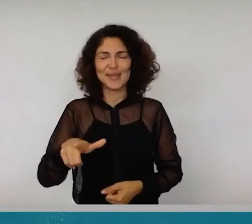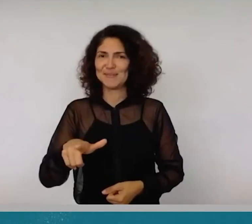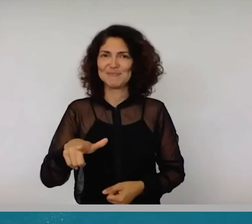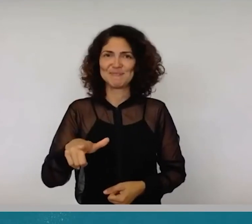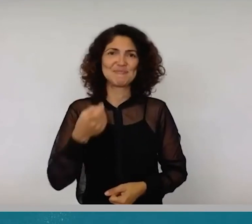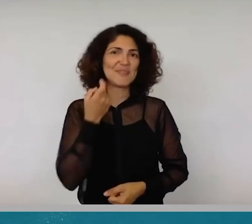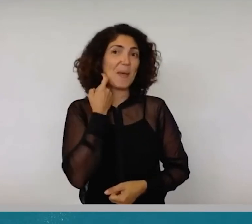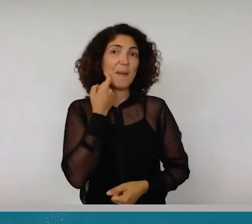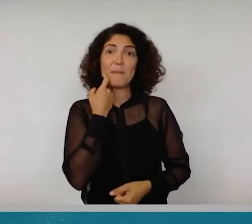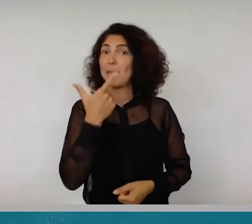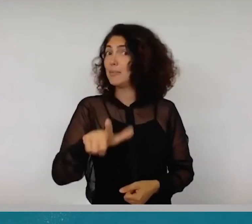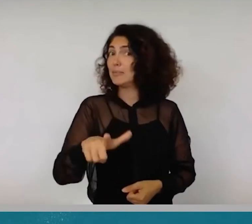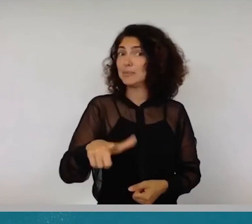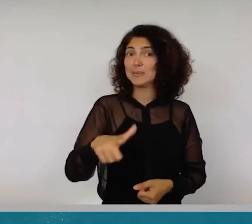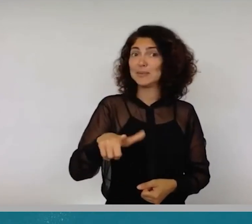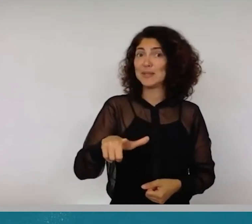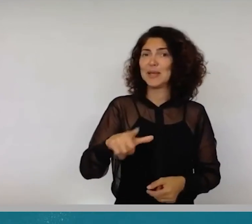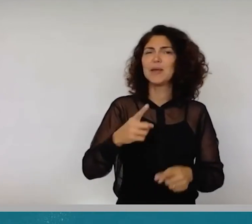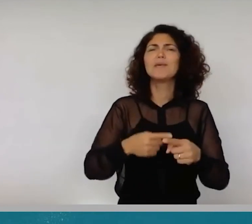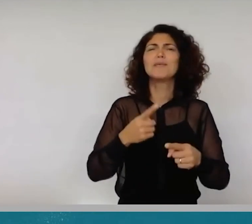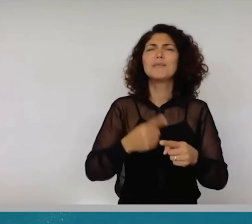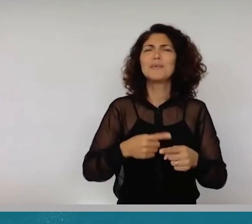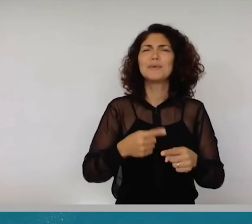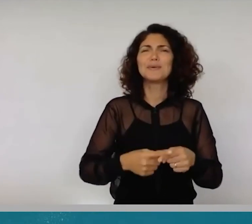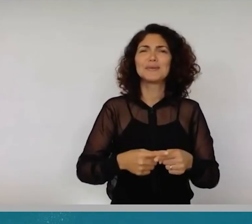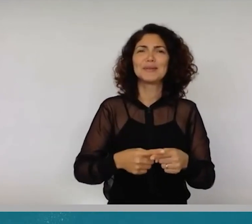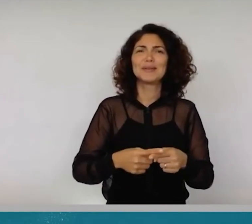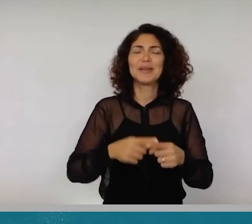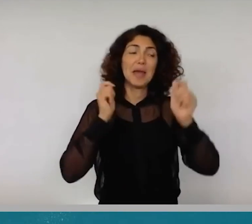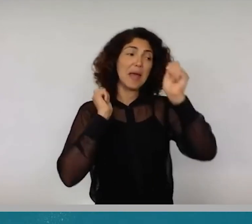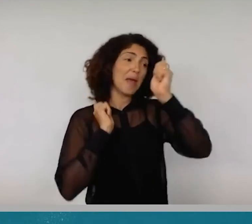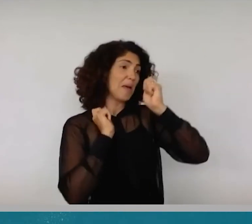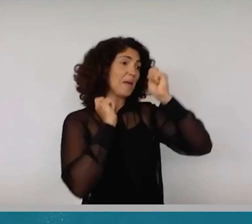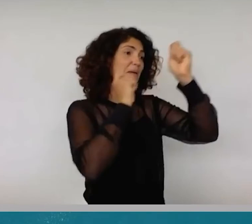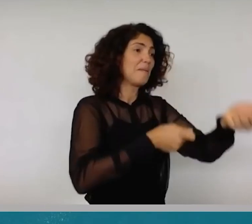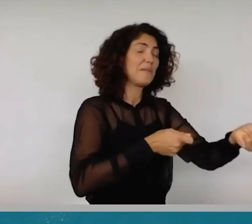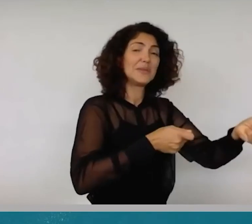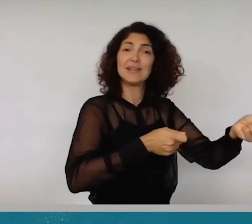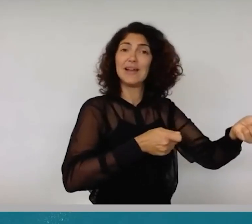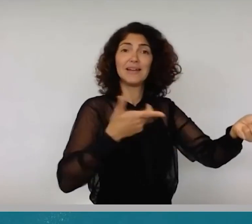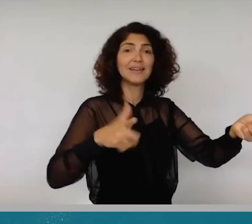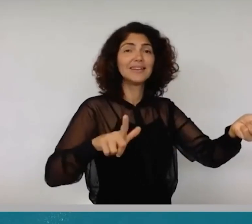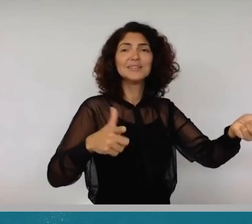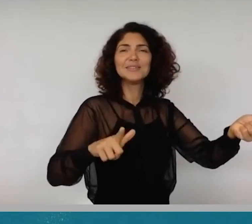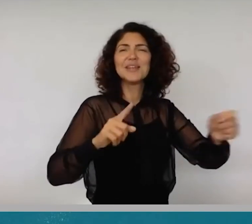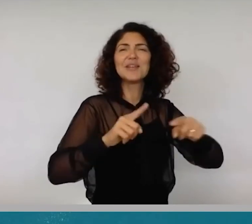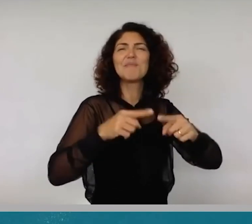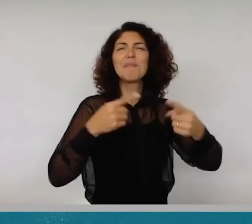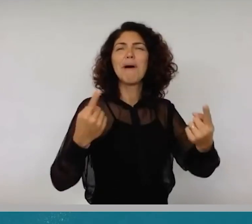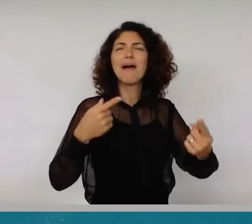pescaria. Mas eu disse para ele que ele vai ter Deus.